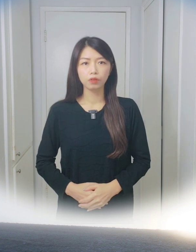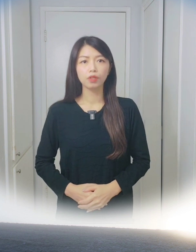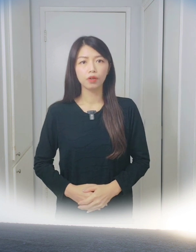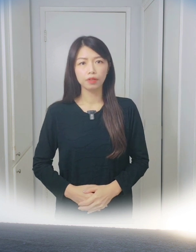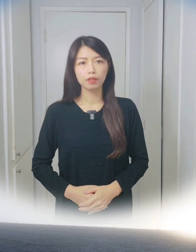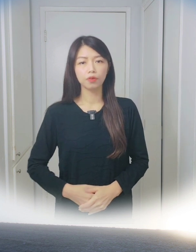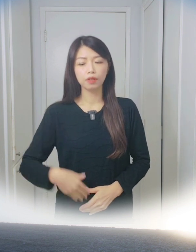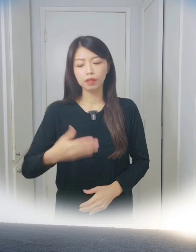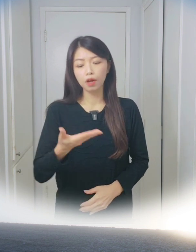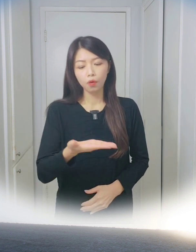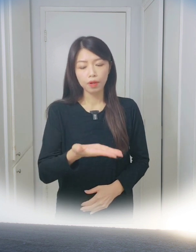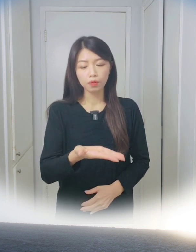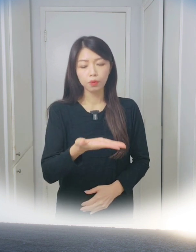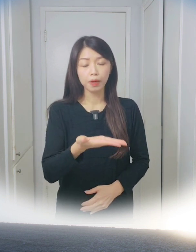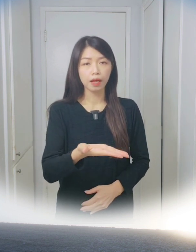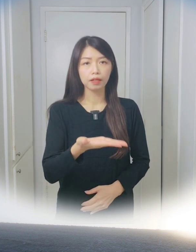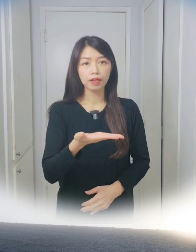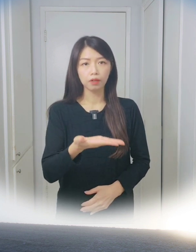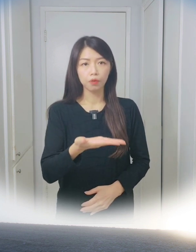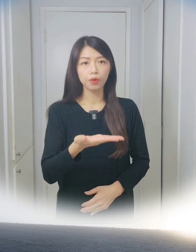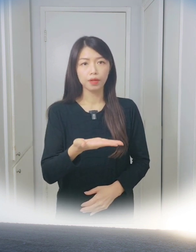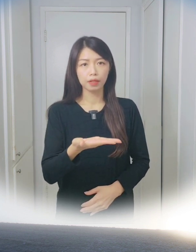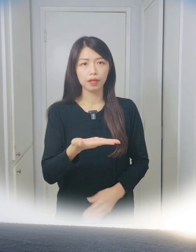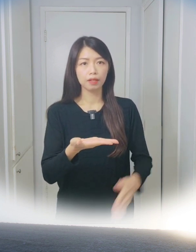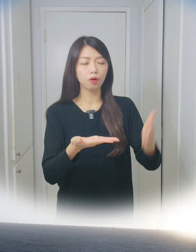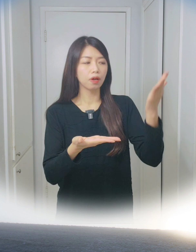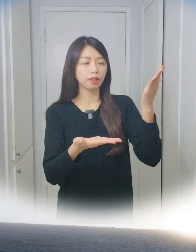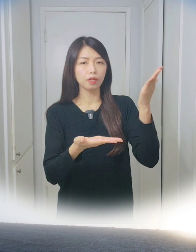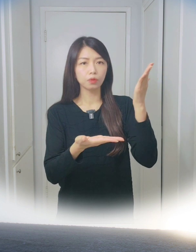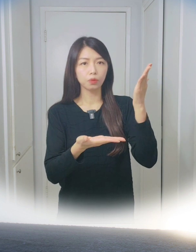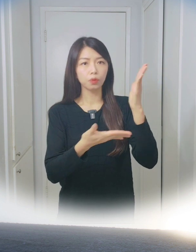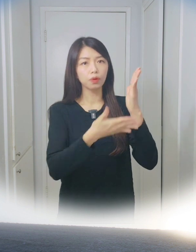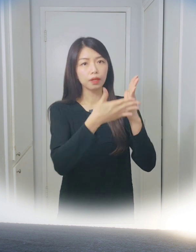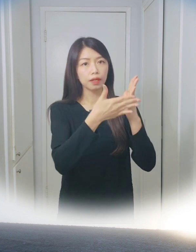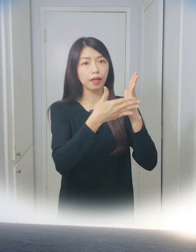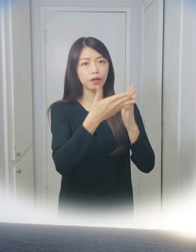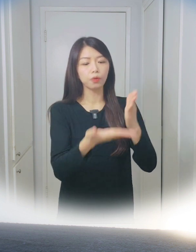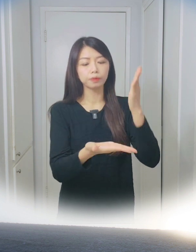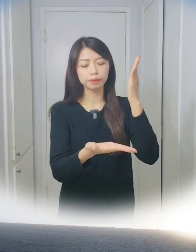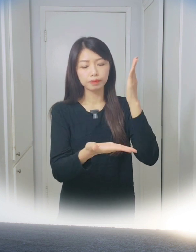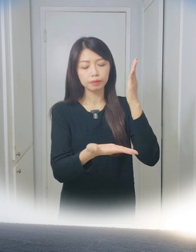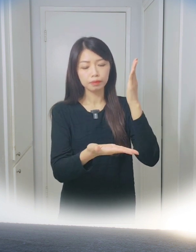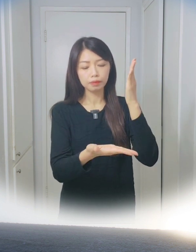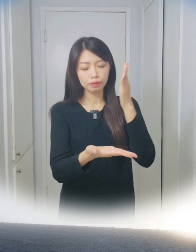일단 나누다라고 하는 뜻의 수어는 왼손 바닥이 이렇게 위로 한 상태에서 다른 손으로 이